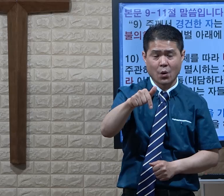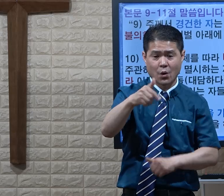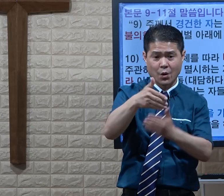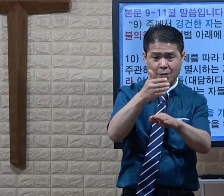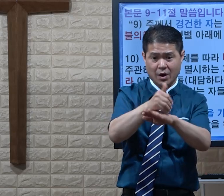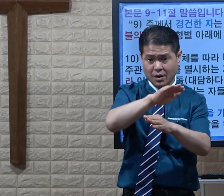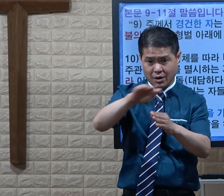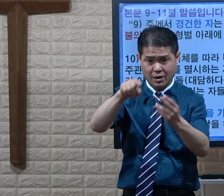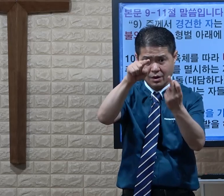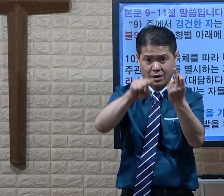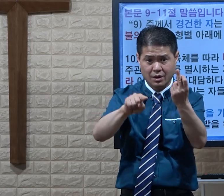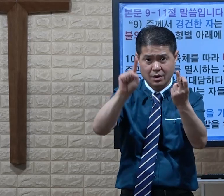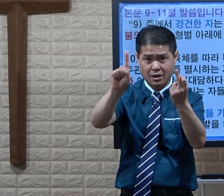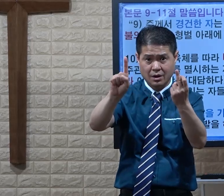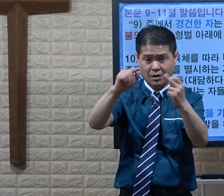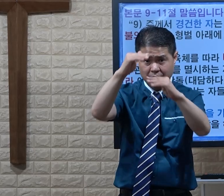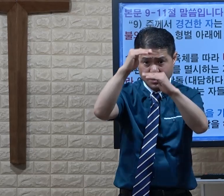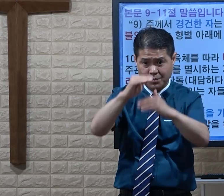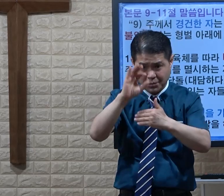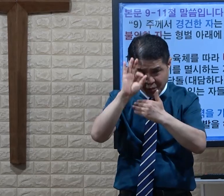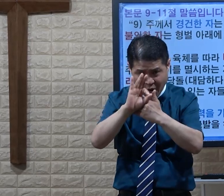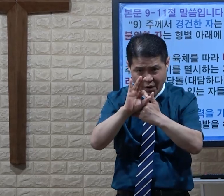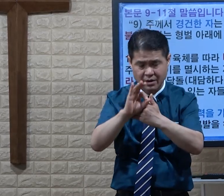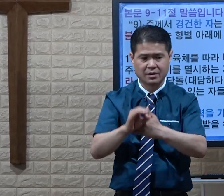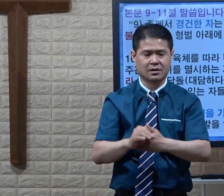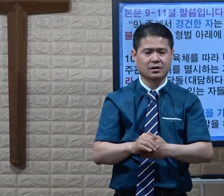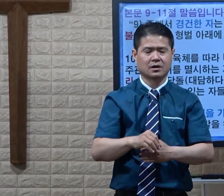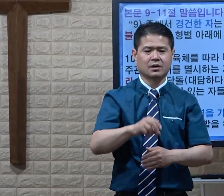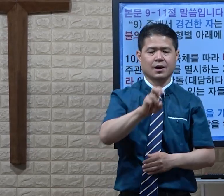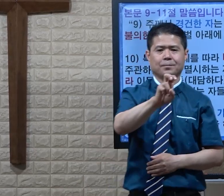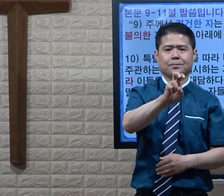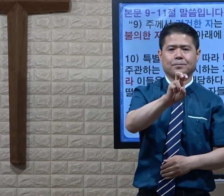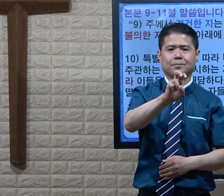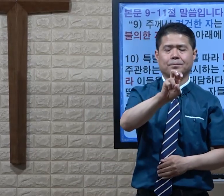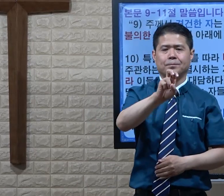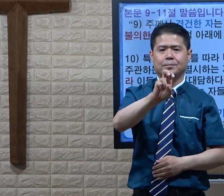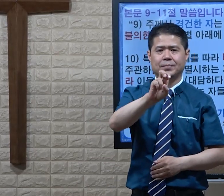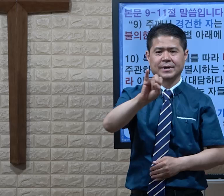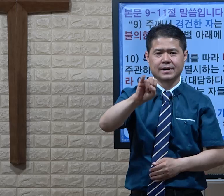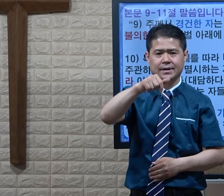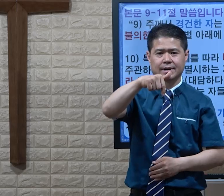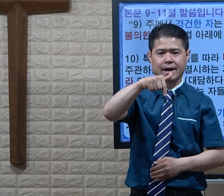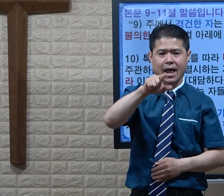계시록에 보면 12장 1절의 말씀을 보시면